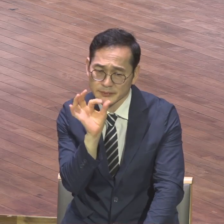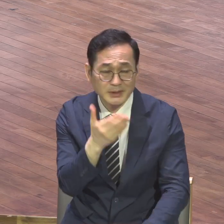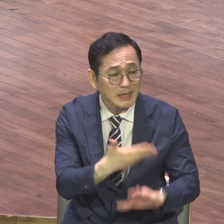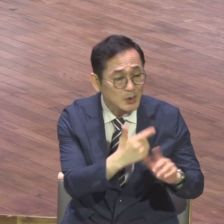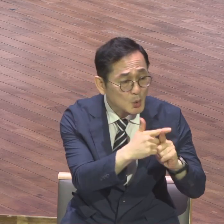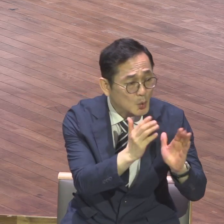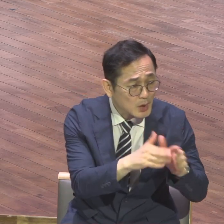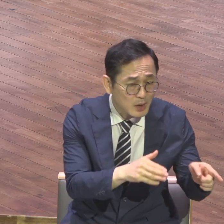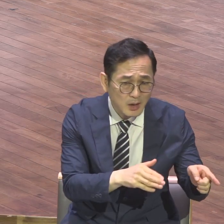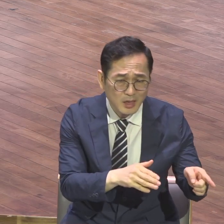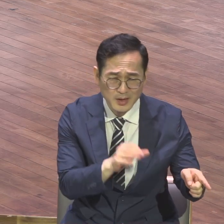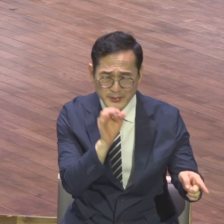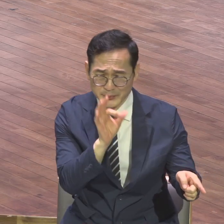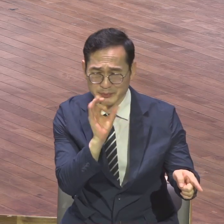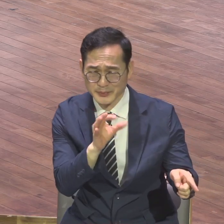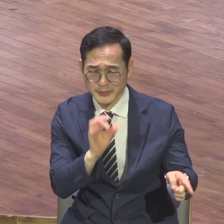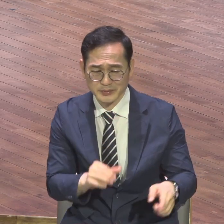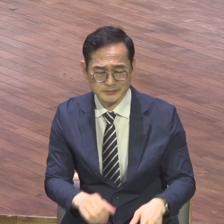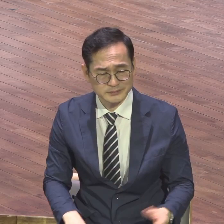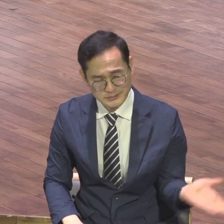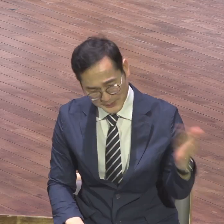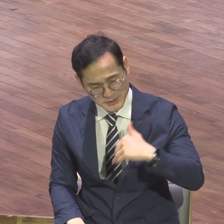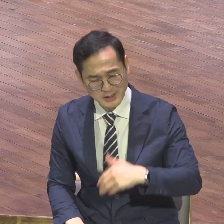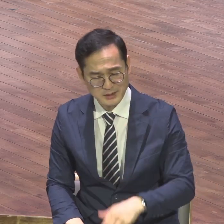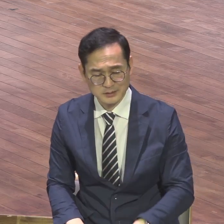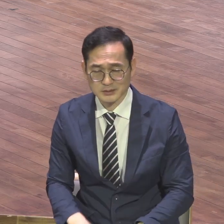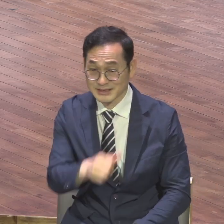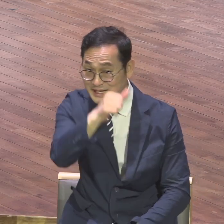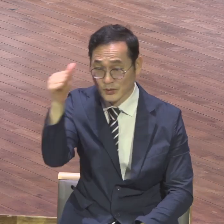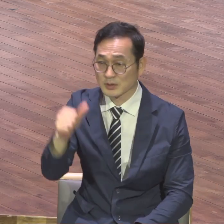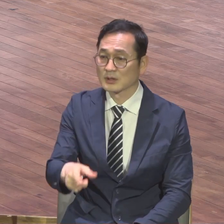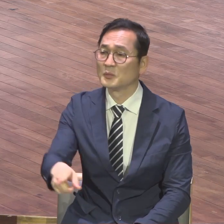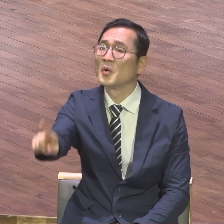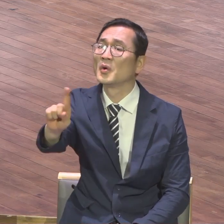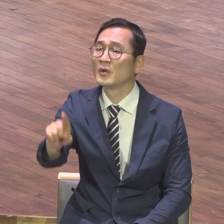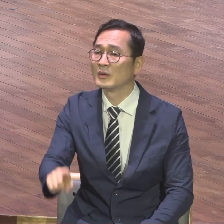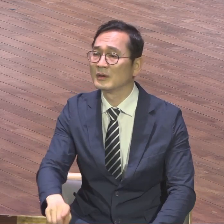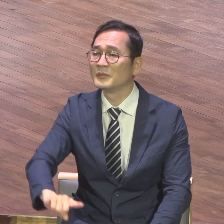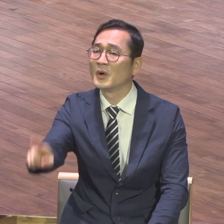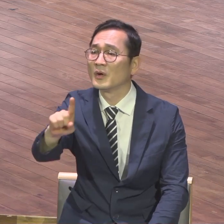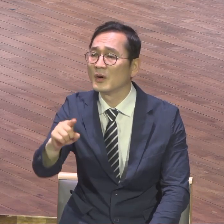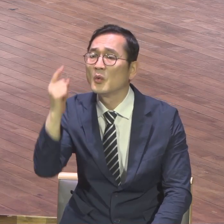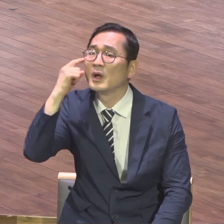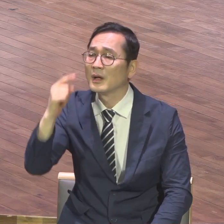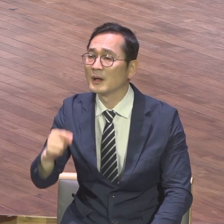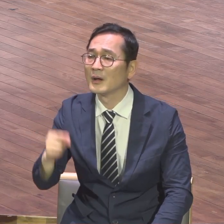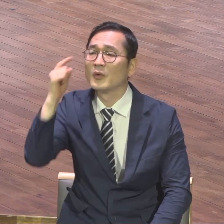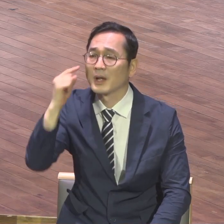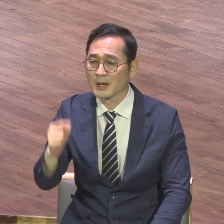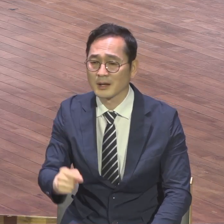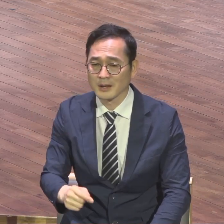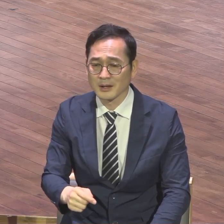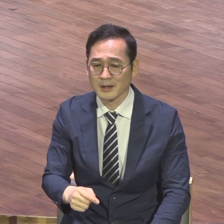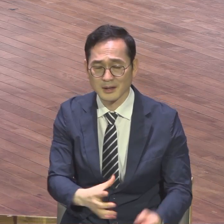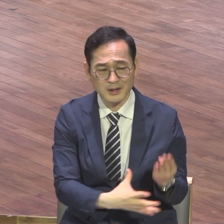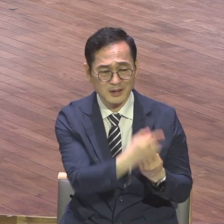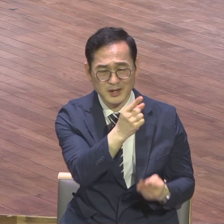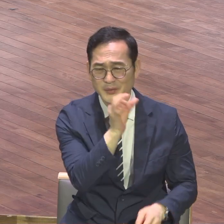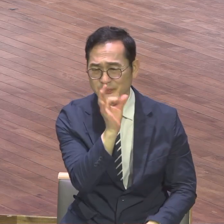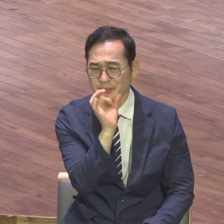합시다. 장로들이 뭔데요? 그 왜 해야 되는데요? 안 됩니다.